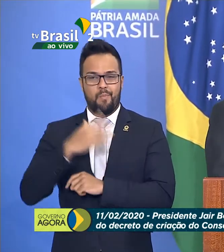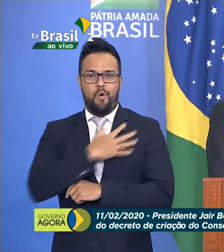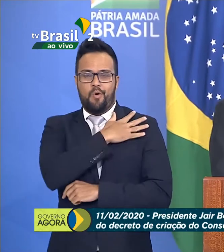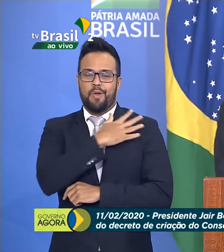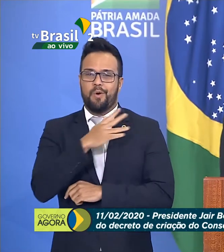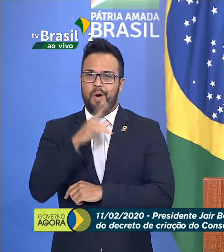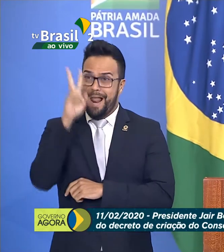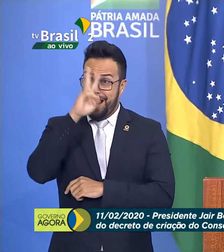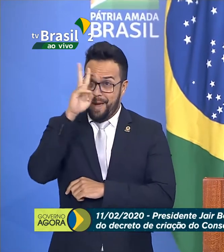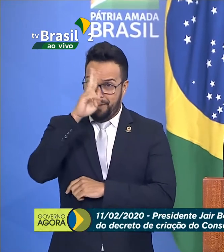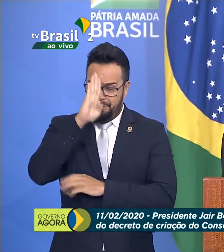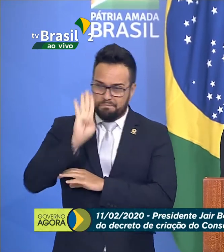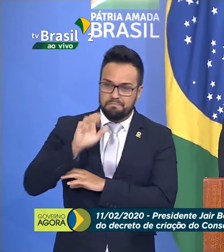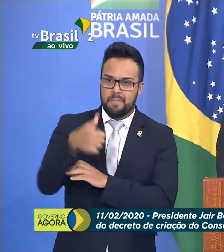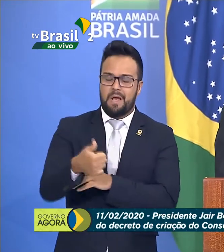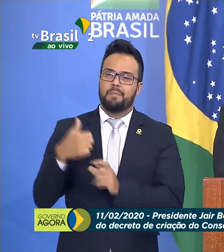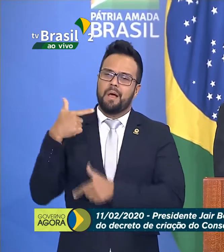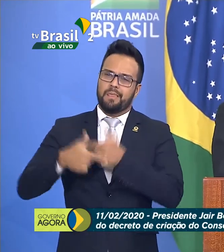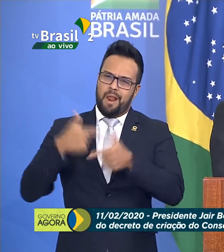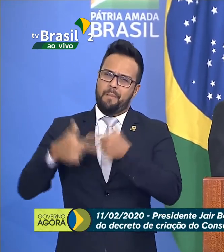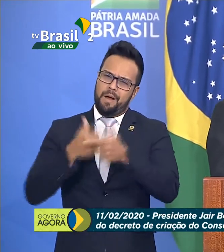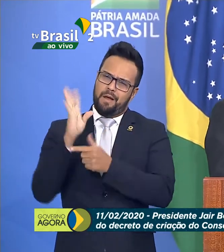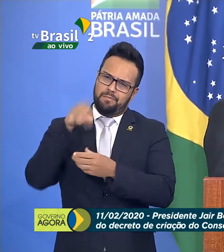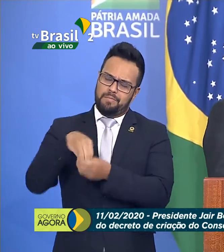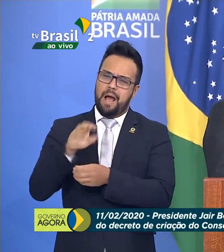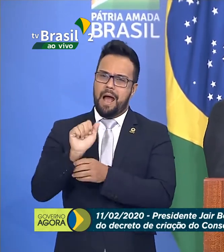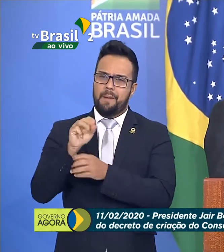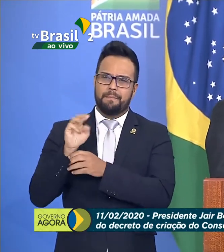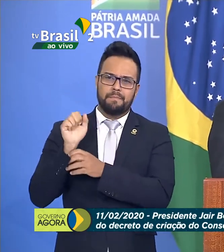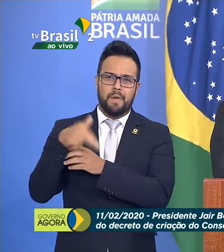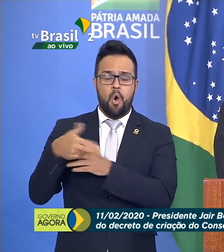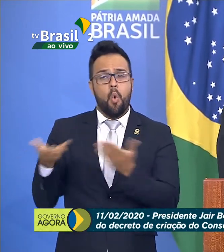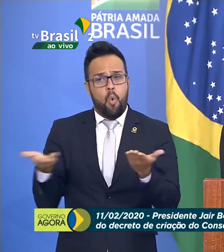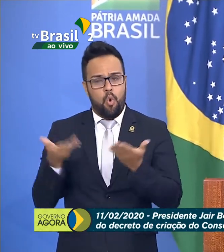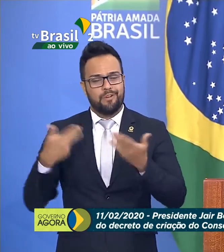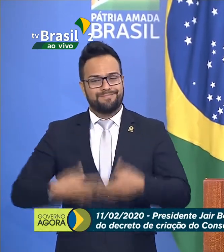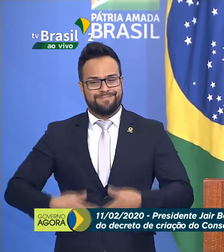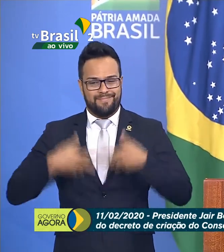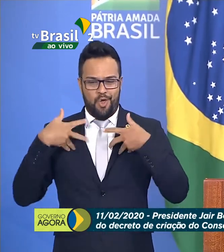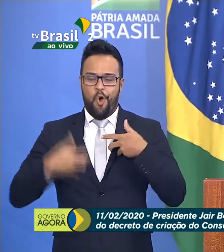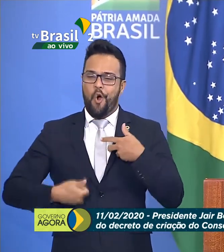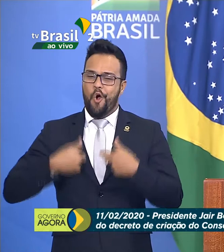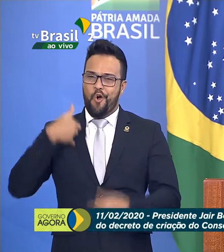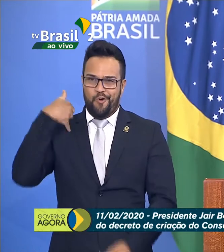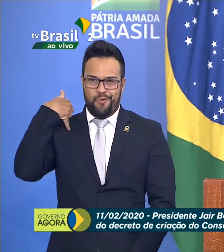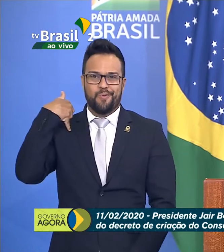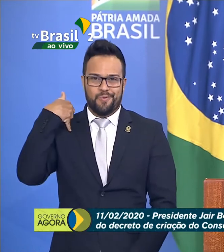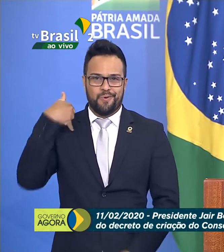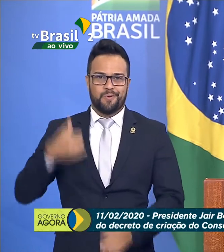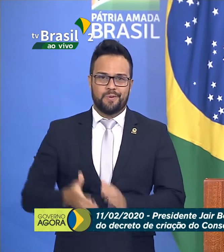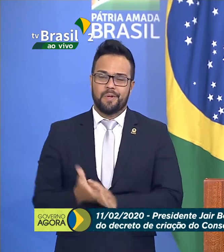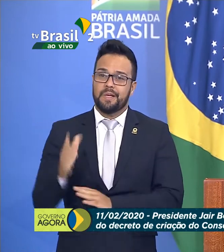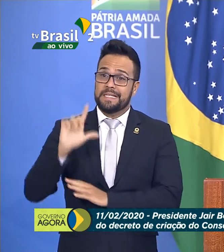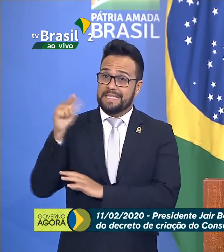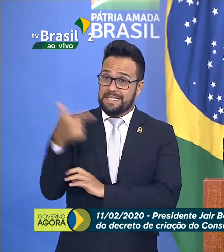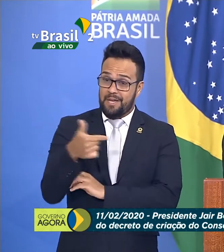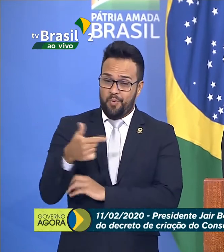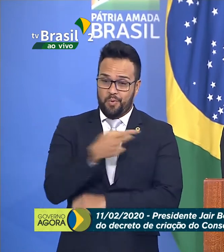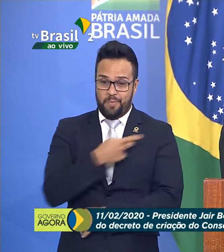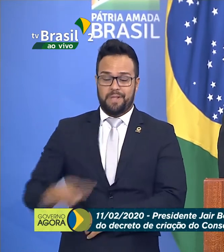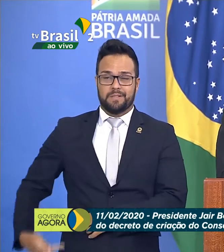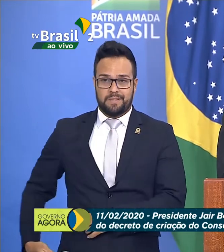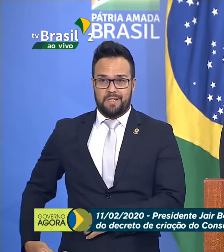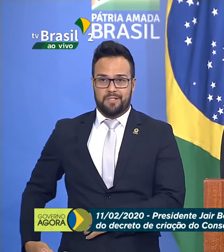lembrado por tudo que fazia. Então, hoje em dia, eu estou muito orgulhoso de tê-lo ao meu lado como vice-presidente e